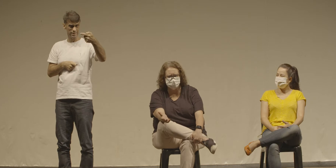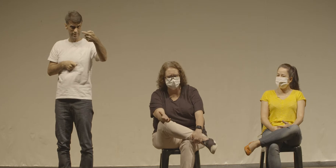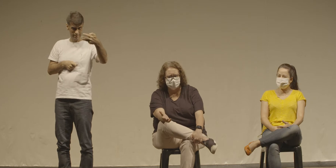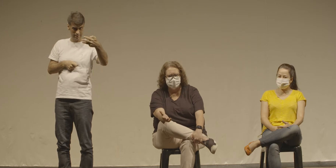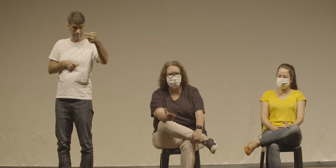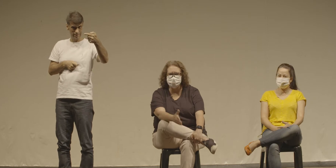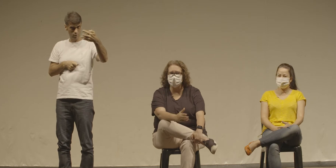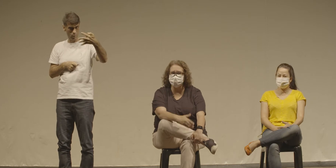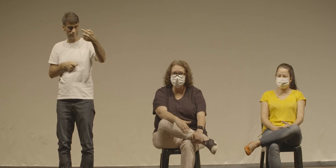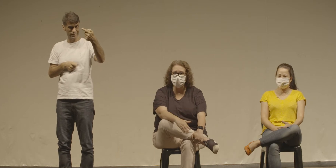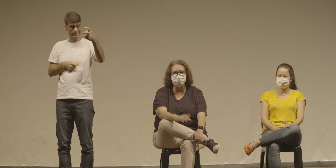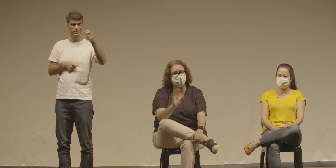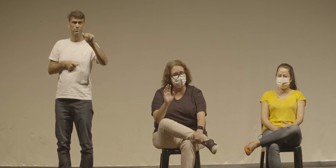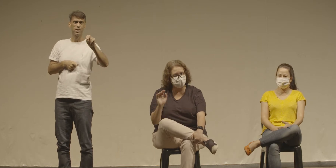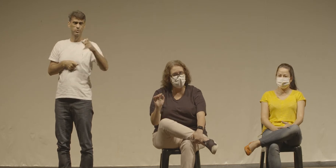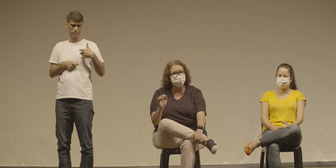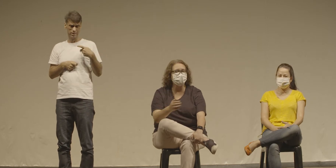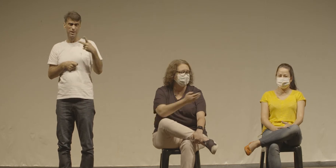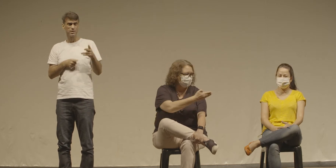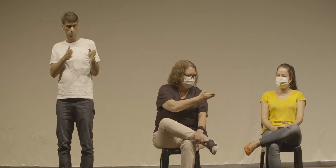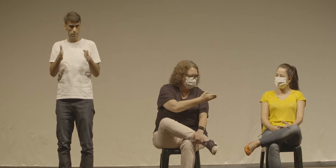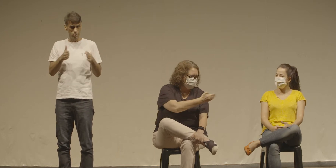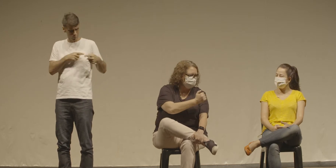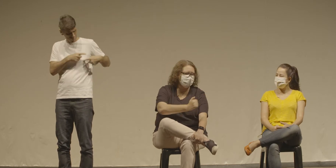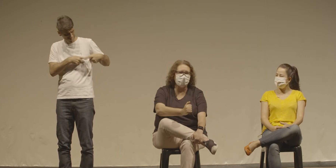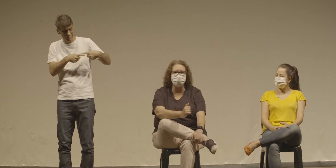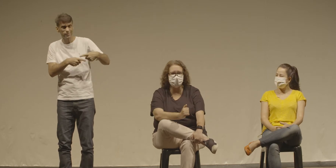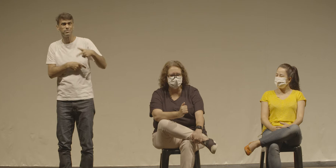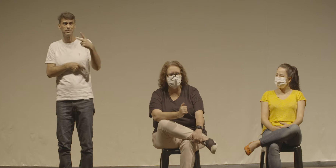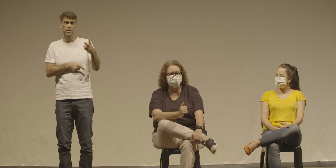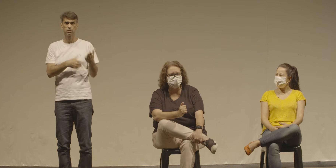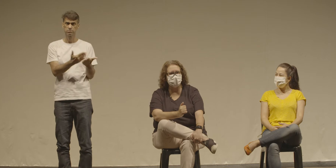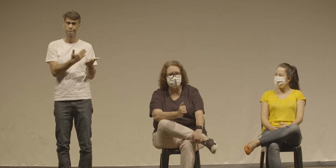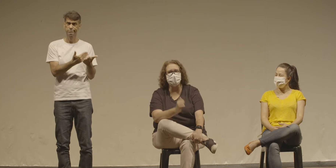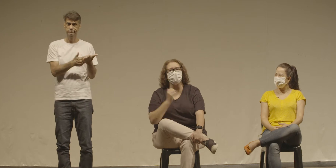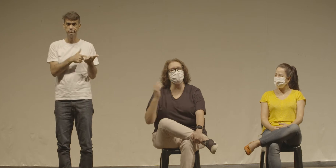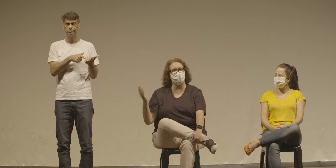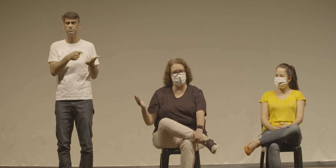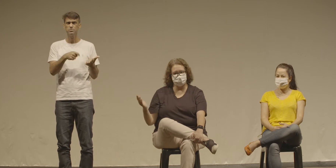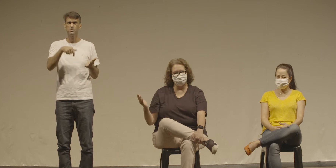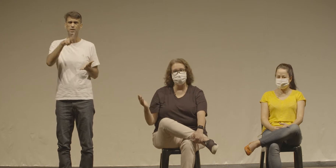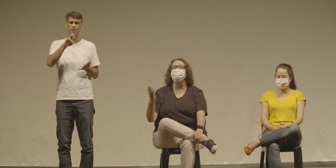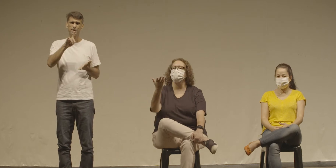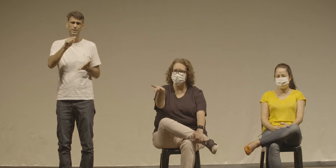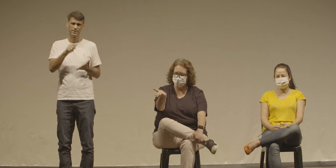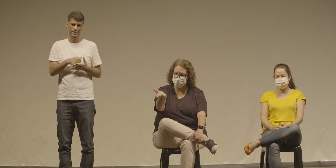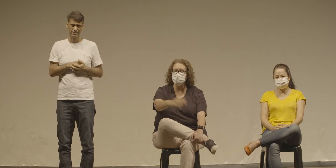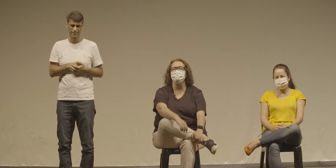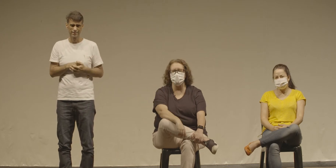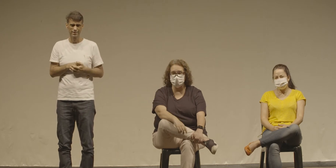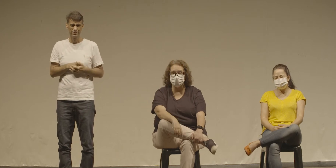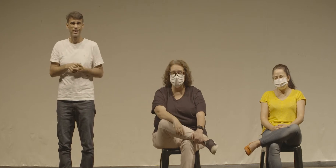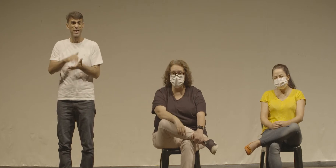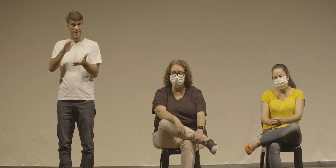75 anos. É uma geração que, entre aspas, tinha essa cartilha da revista Querida para seguir. E